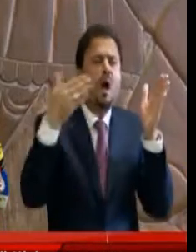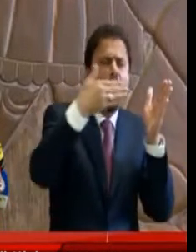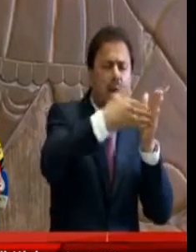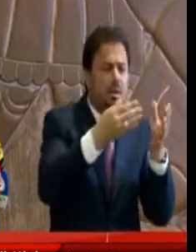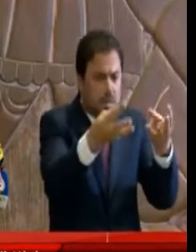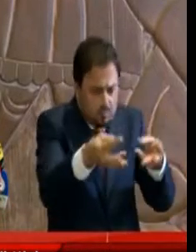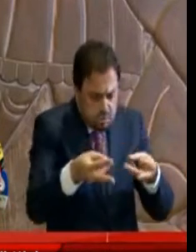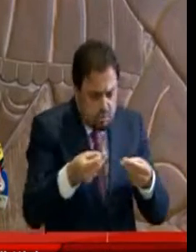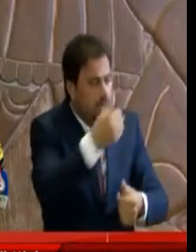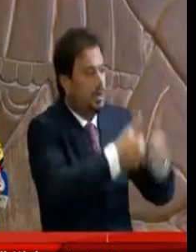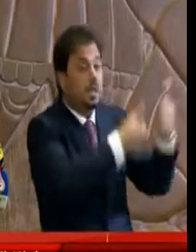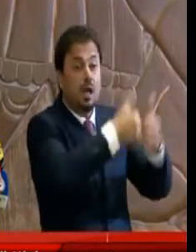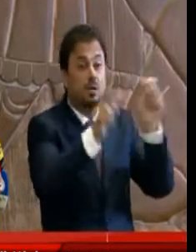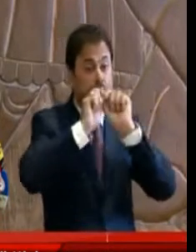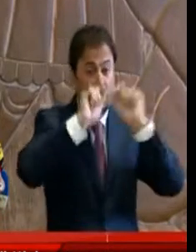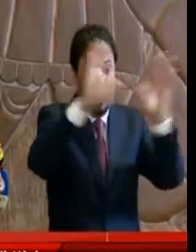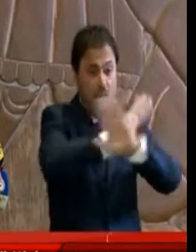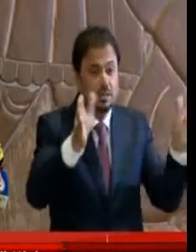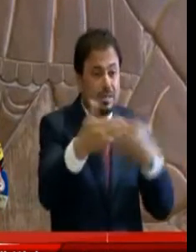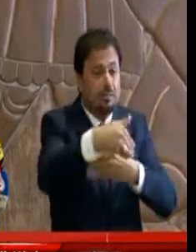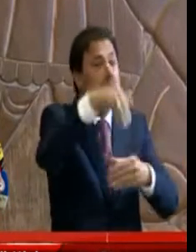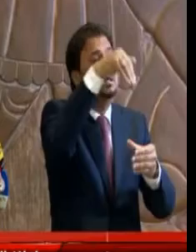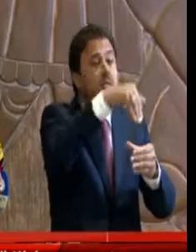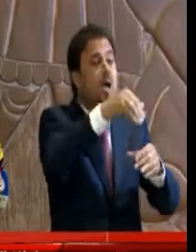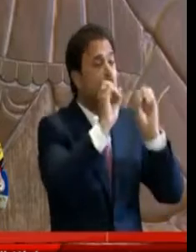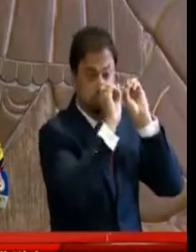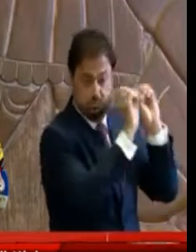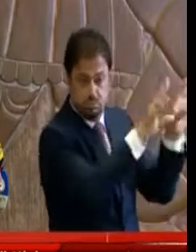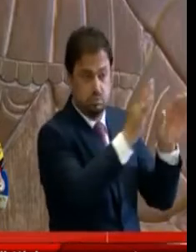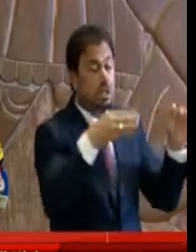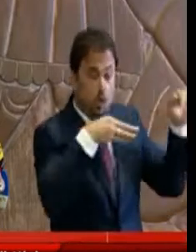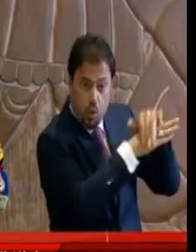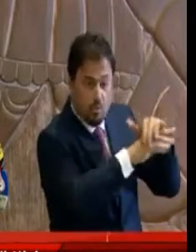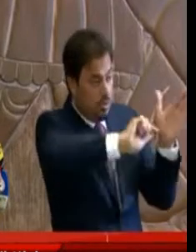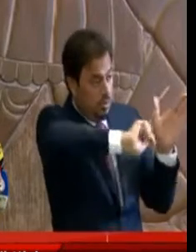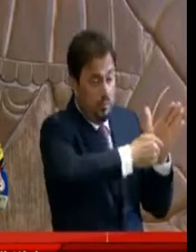النتائج وعوده كل الصناديق الى مخازن